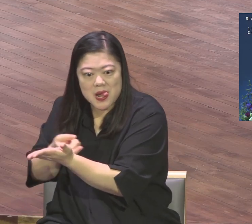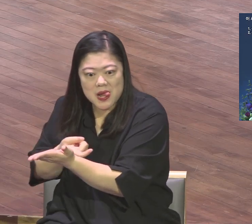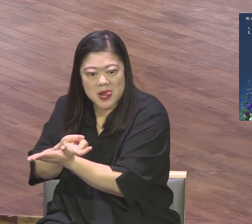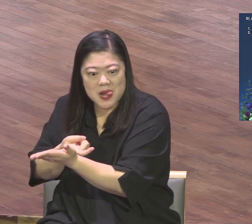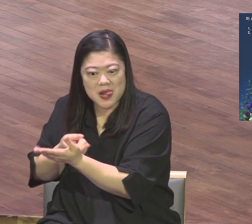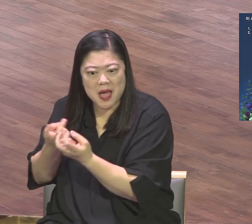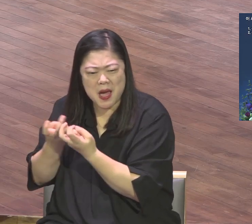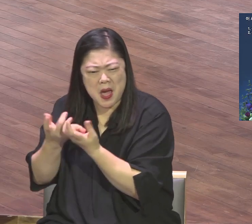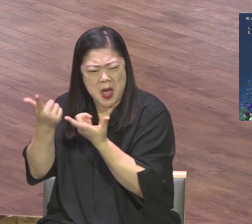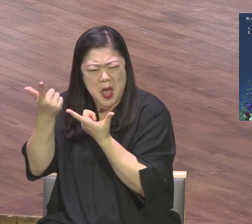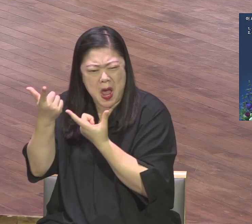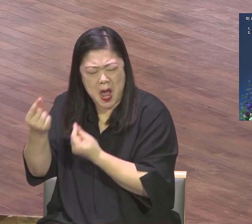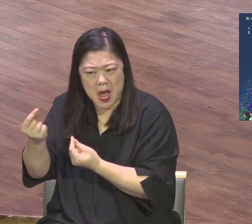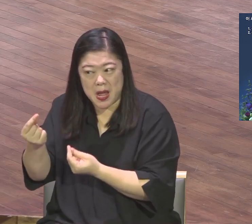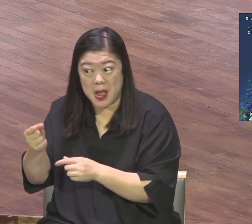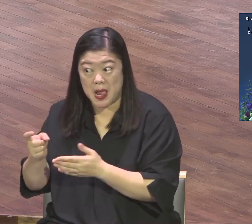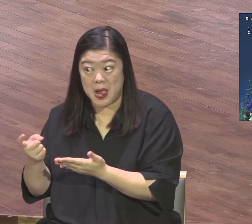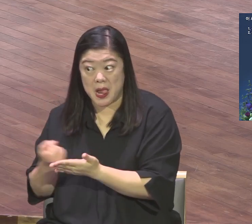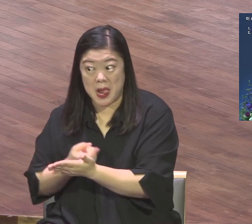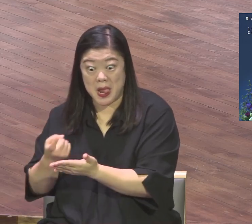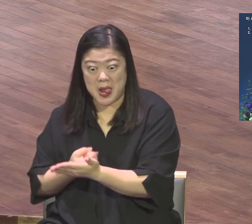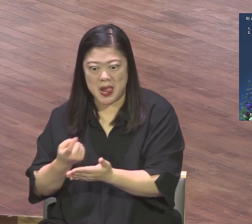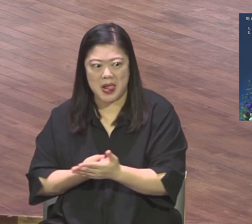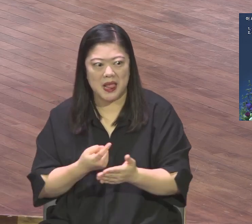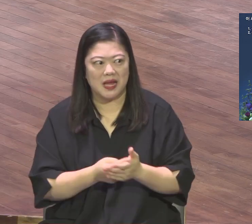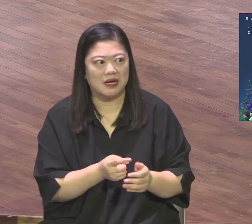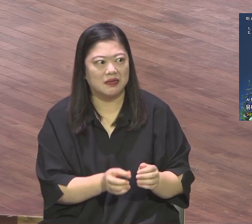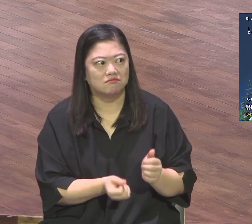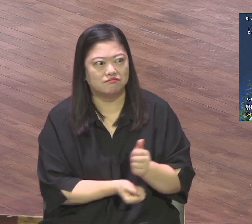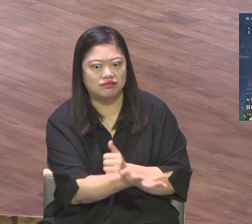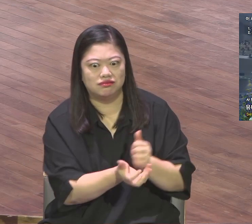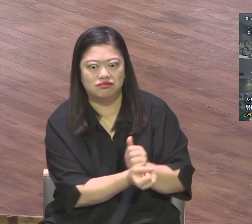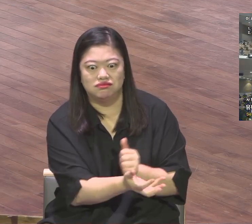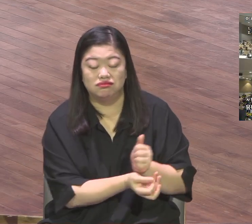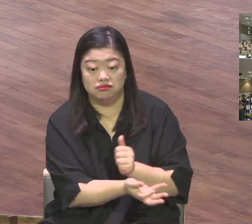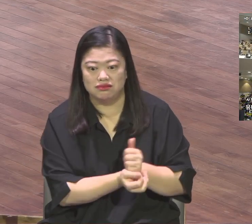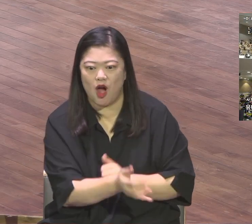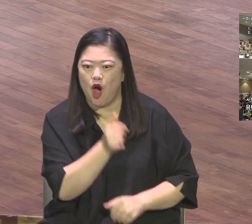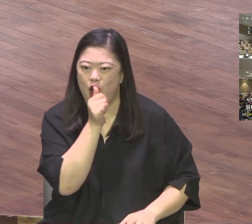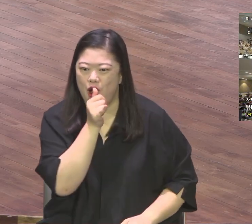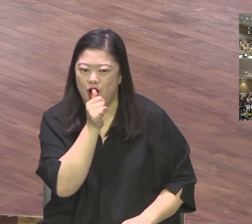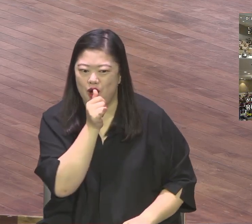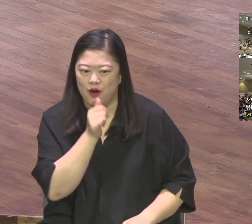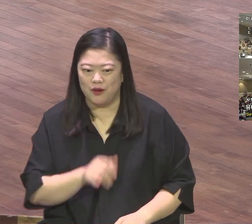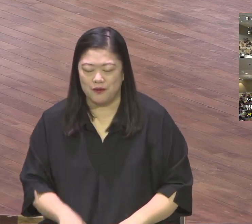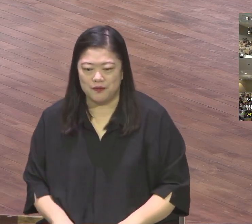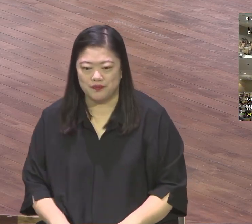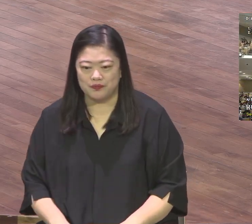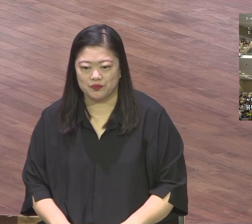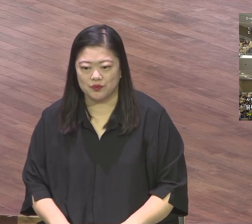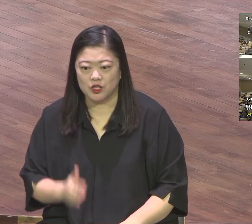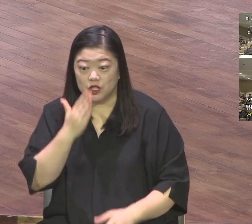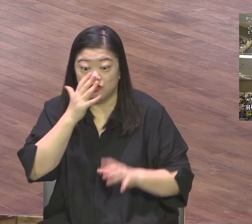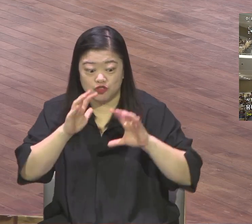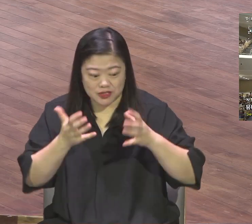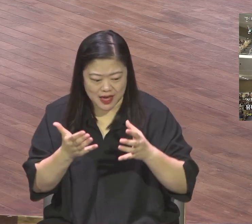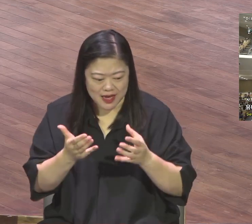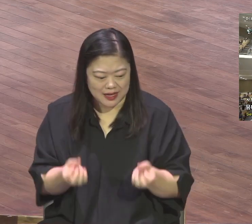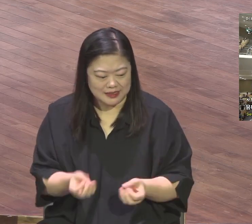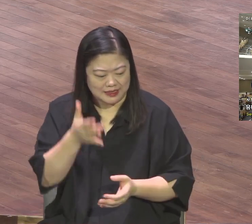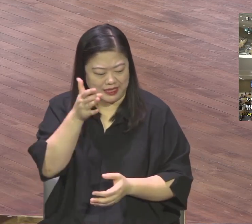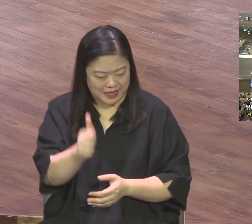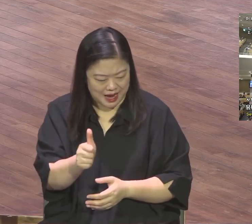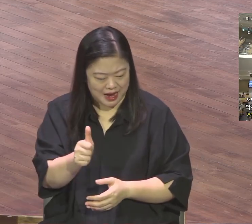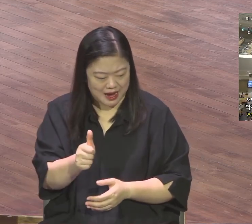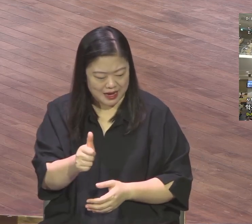큰 조롱과 봉변을 당하는 장면이 나오죠. 14절입니다. 유대의 한 제사장 스게와의 일곱 아들도